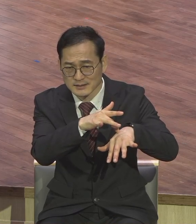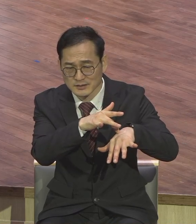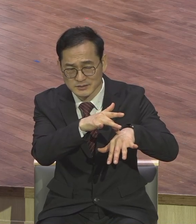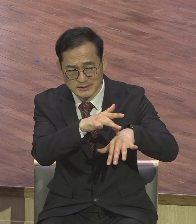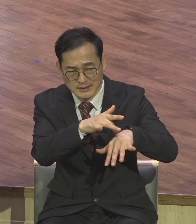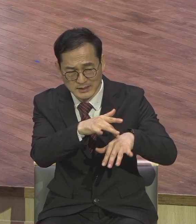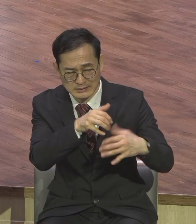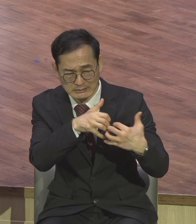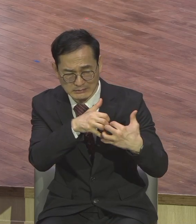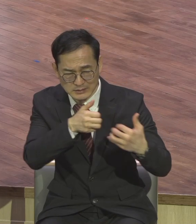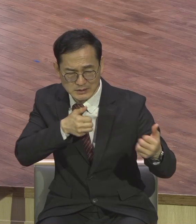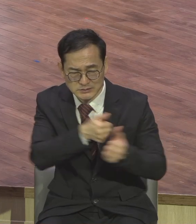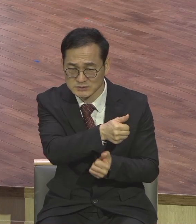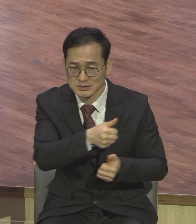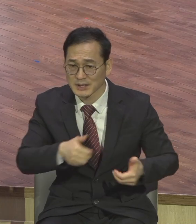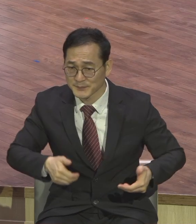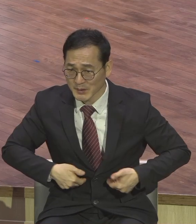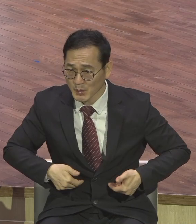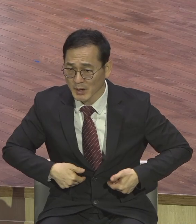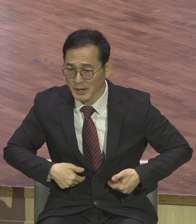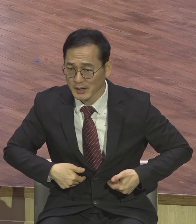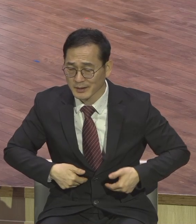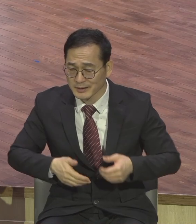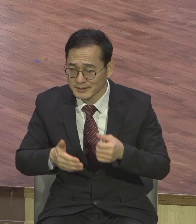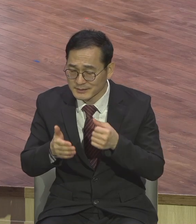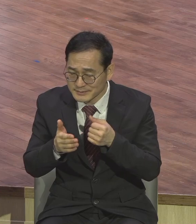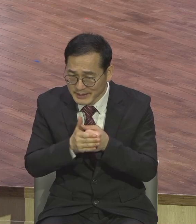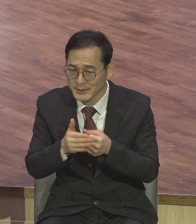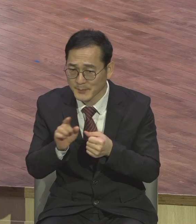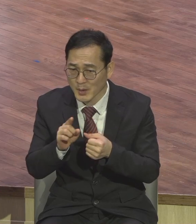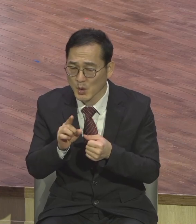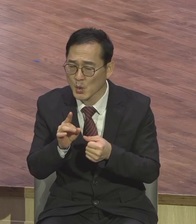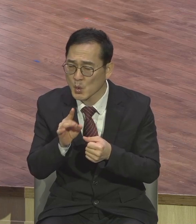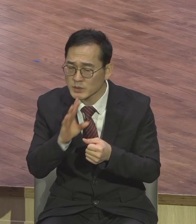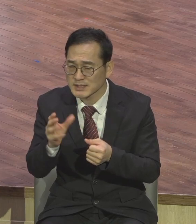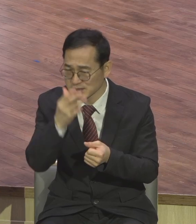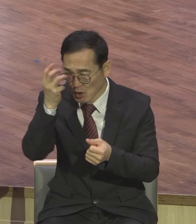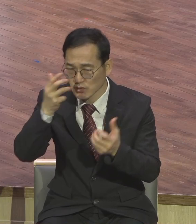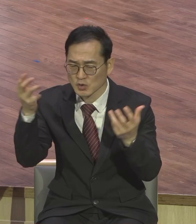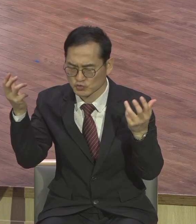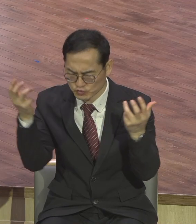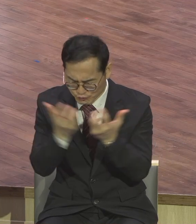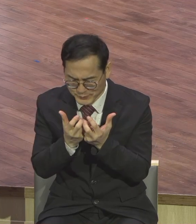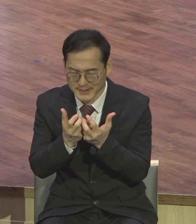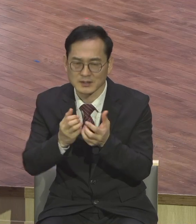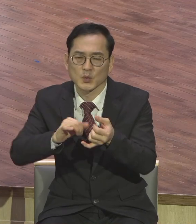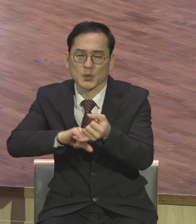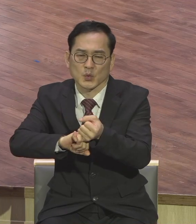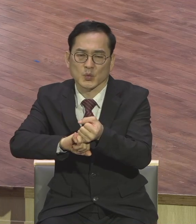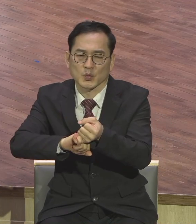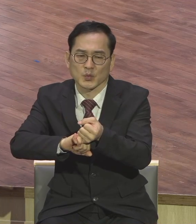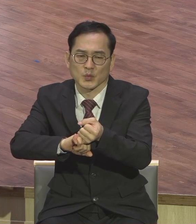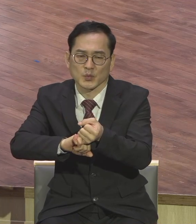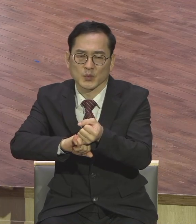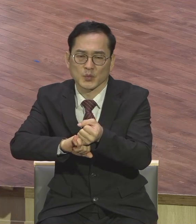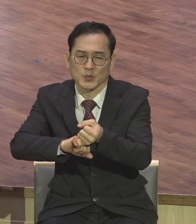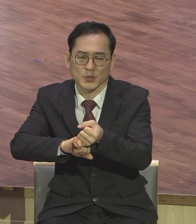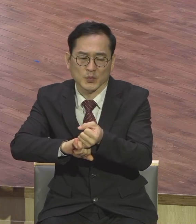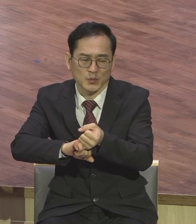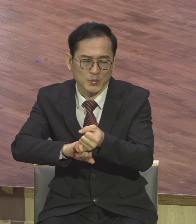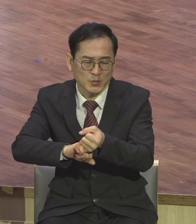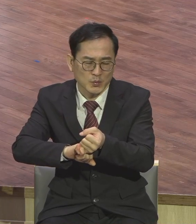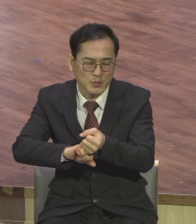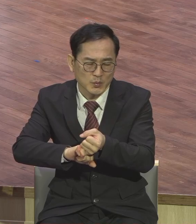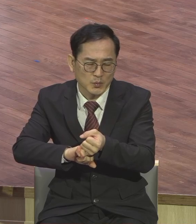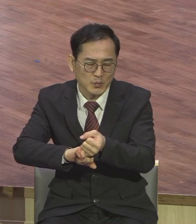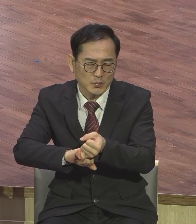그래서 우리가 뭘 해야 됩니까? 하나만 하면 돼요. 오직 성령 충만 받아라. 담 났는데도 왜 안 됩니까?